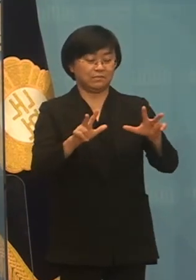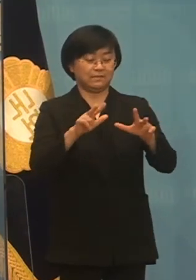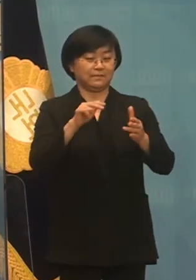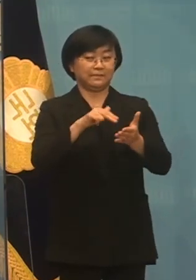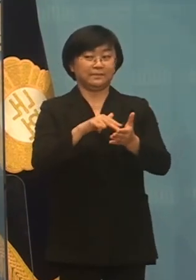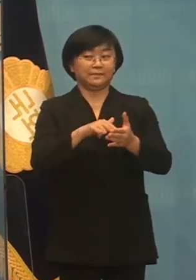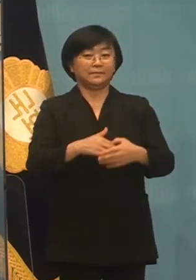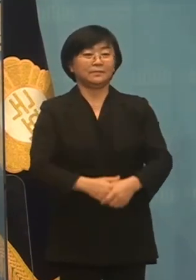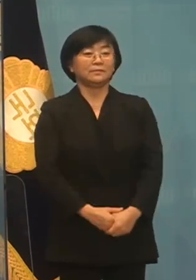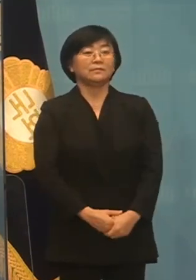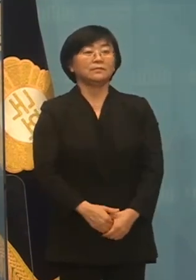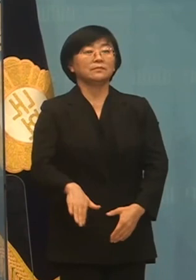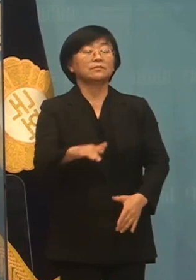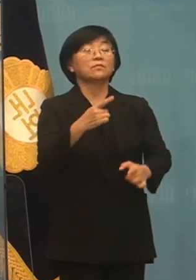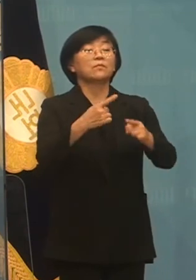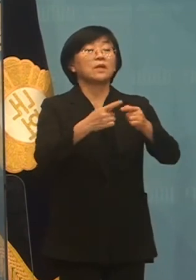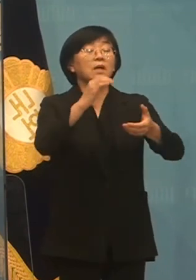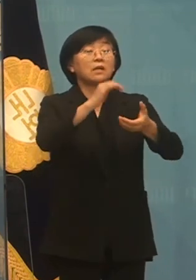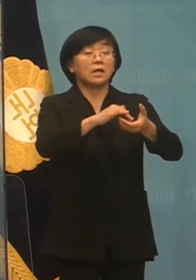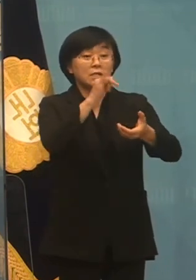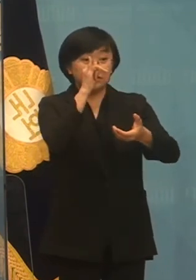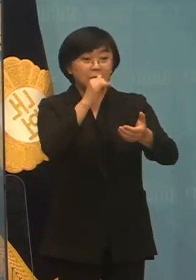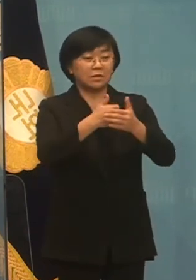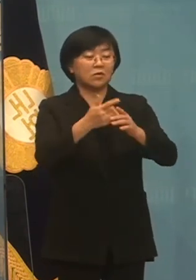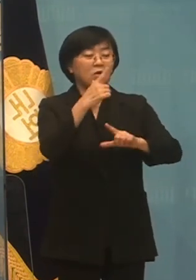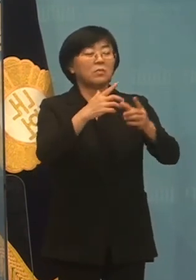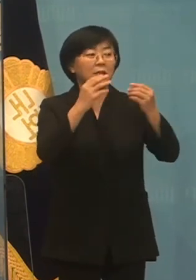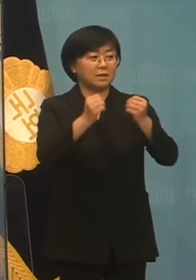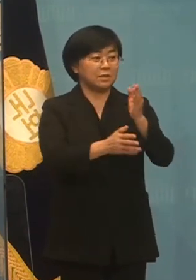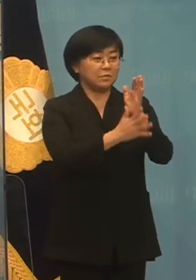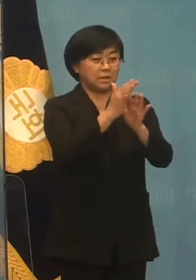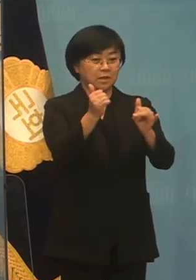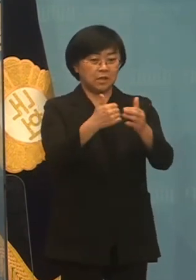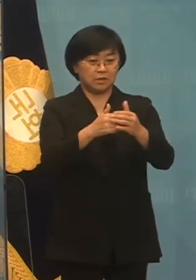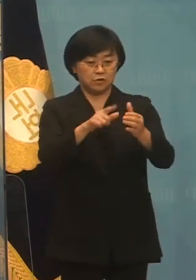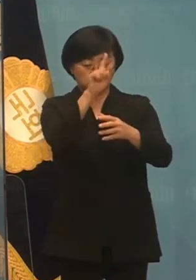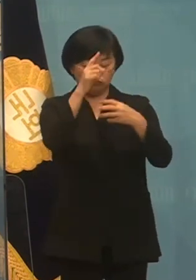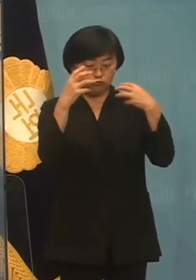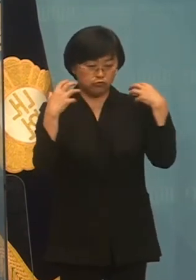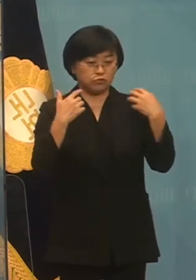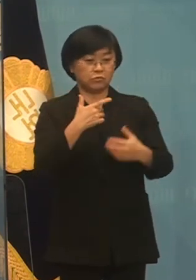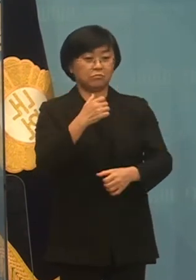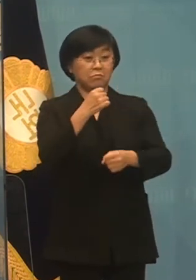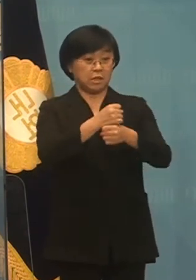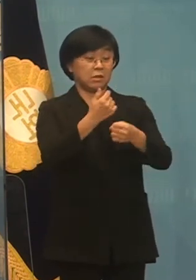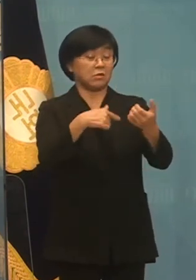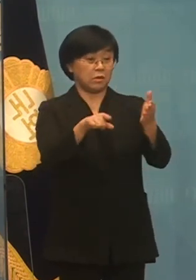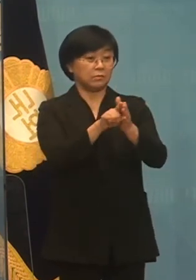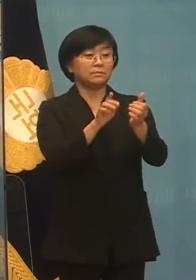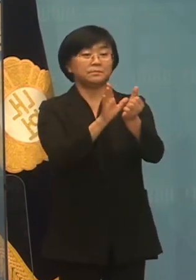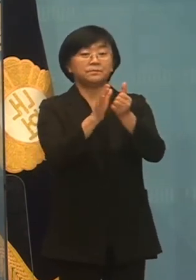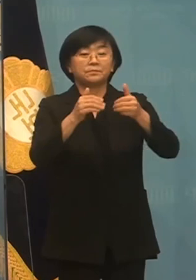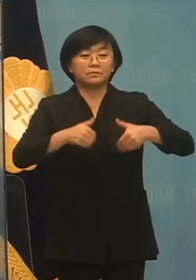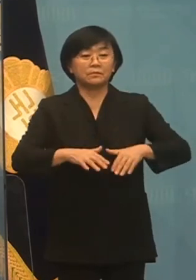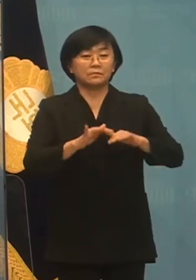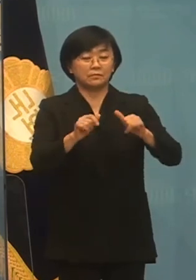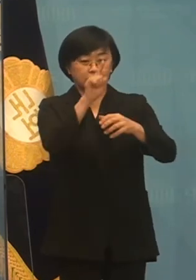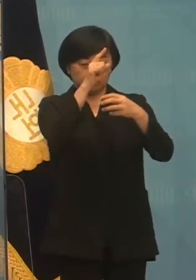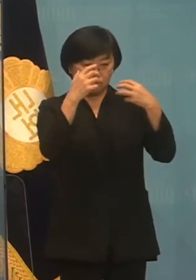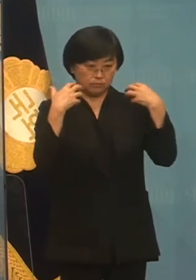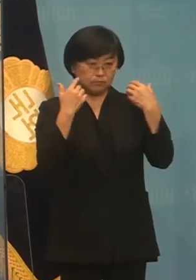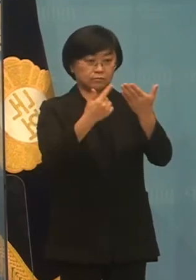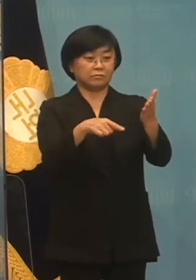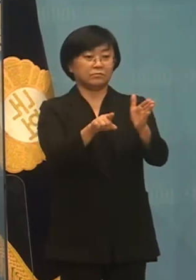현실입니다. 저 역시 한계가 있겠지만 더 많은 시민들의 정부가 되기를 그리고 더 도움이 필요한 사람들의 정부가